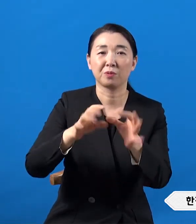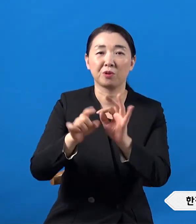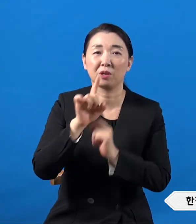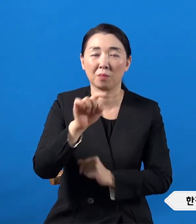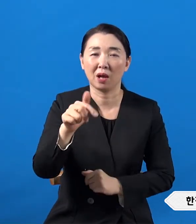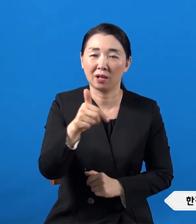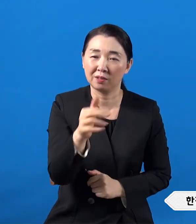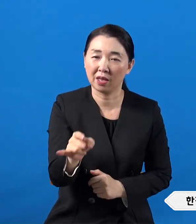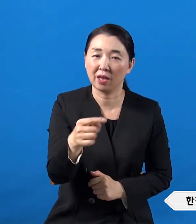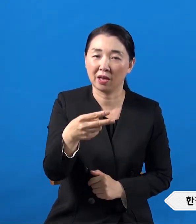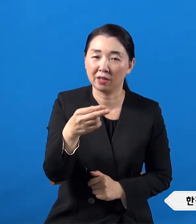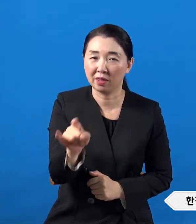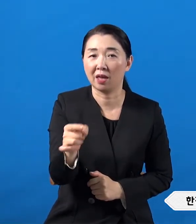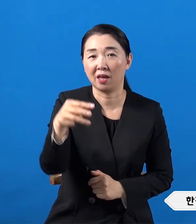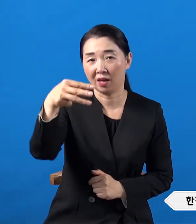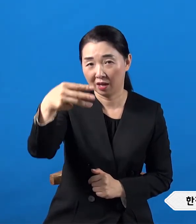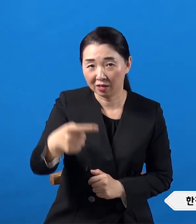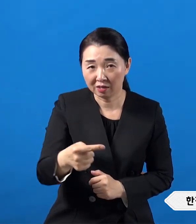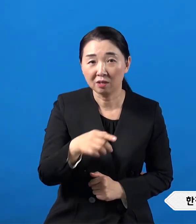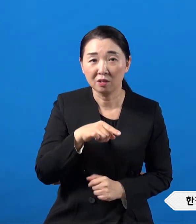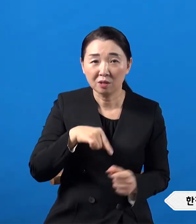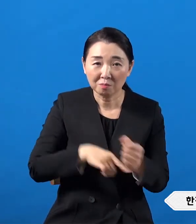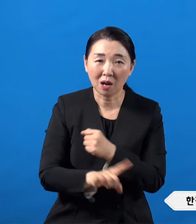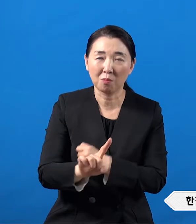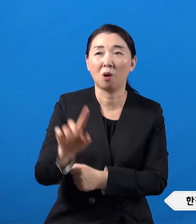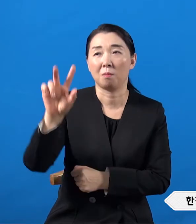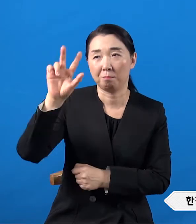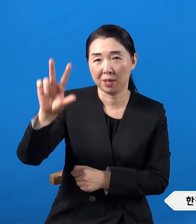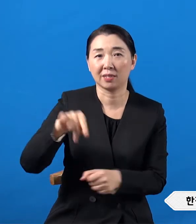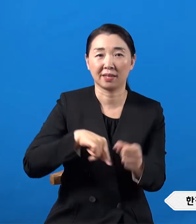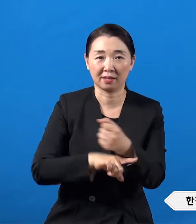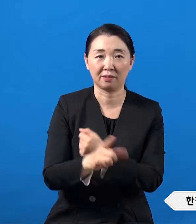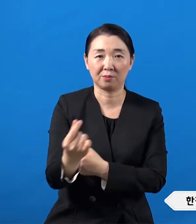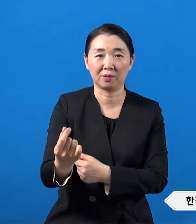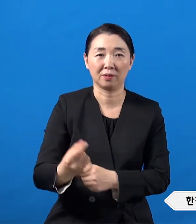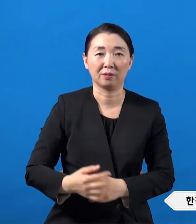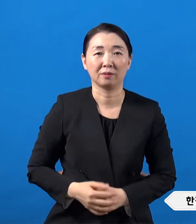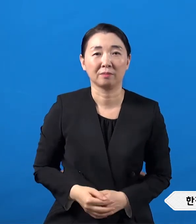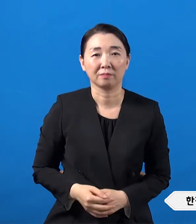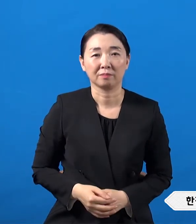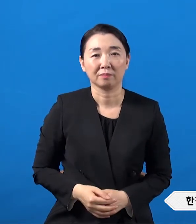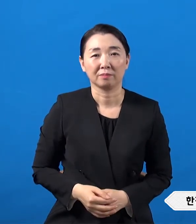말은 네데르인데 네데르는 맹세한다라는 뜻입니다.